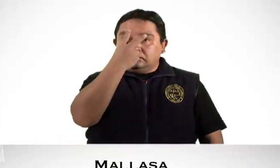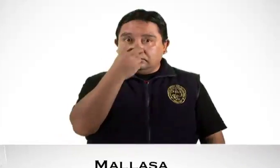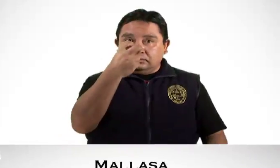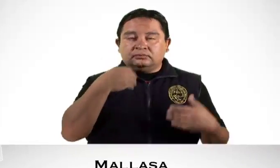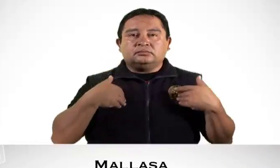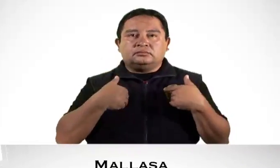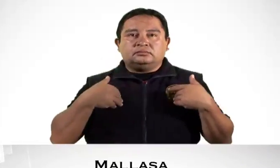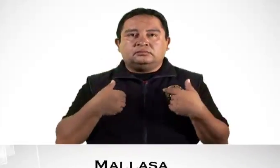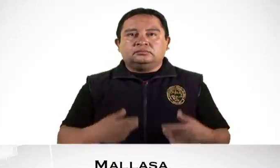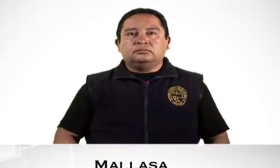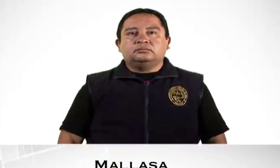Mallaza.